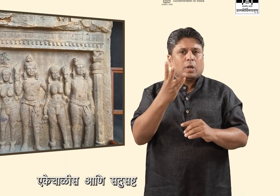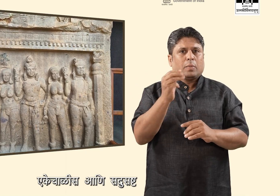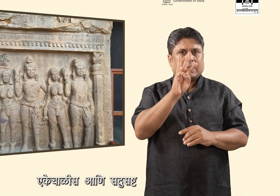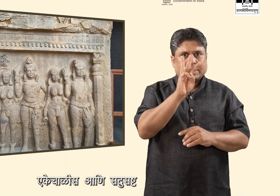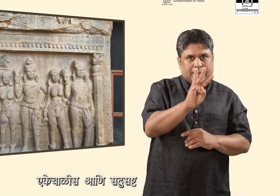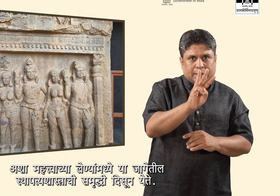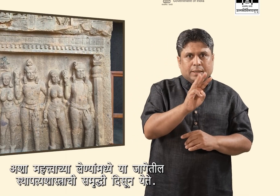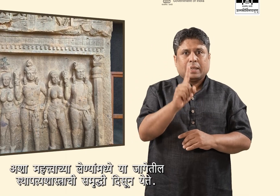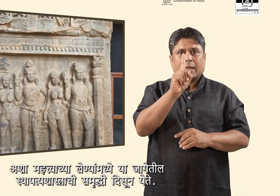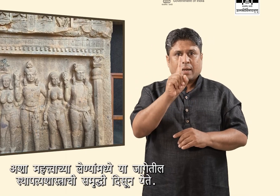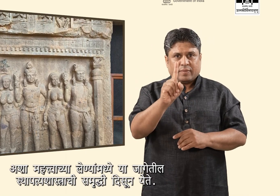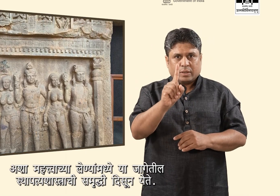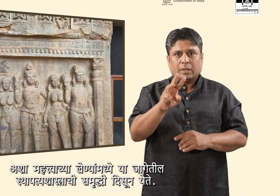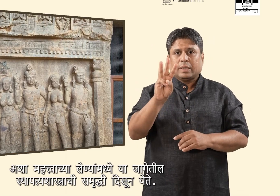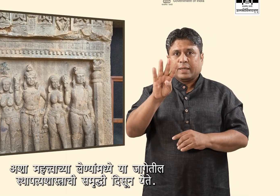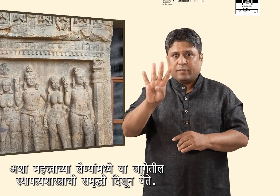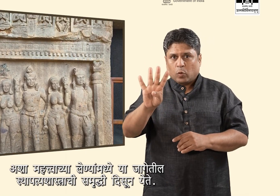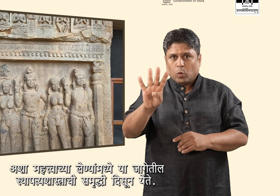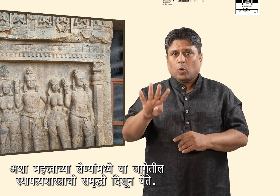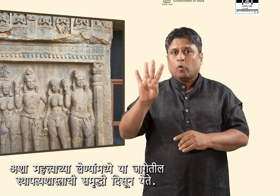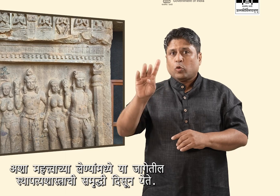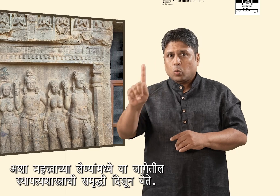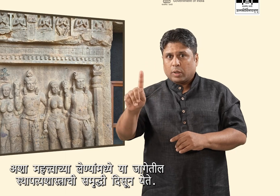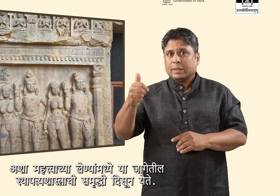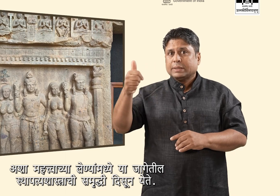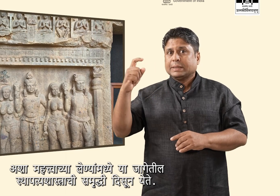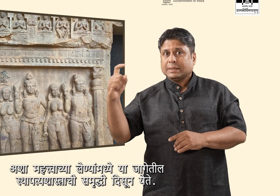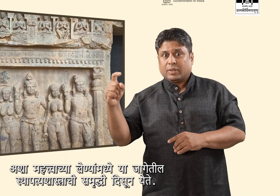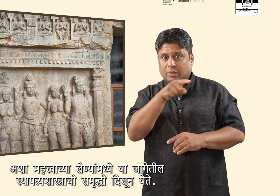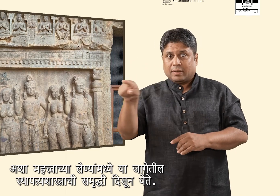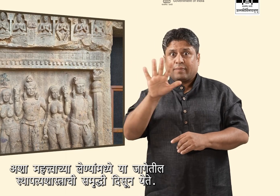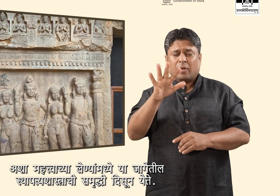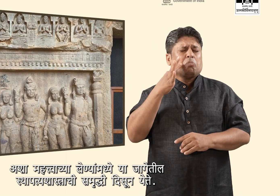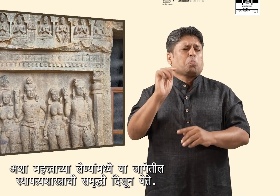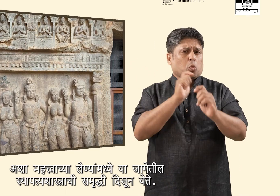67 अशा महत्त्वाच्या लेण्यांमध्ये या जागेतील स्थापत्यशास्त्राची समृद्धी दिसून येते.